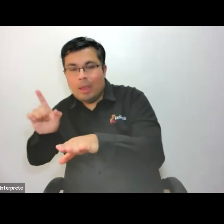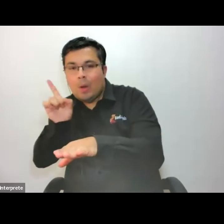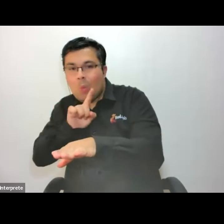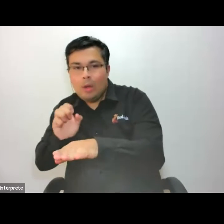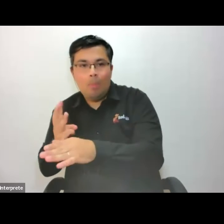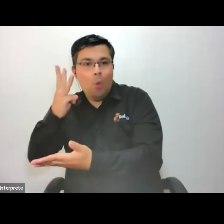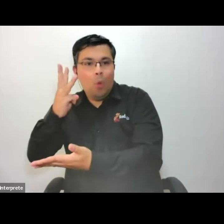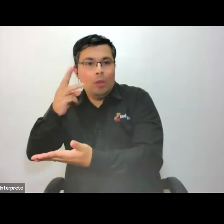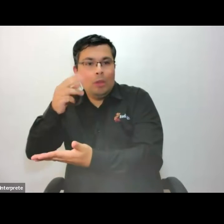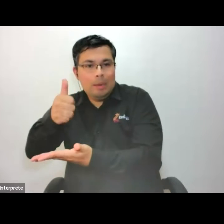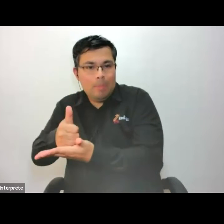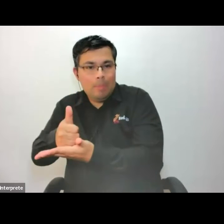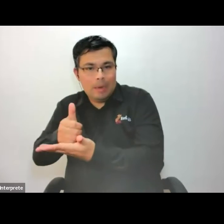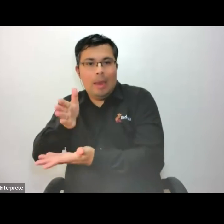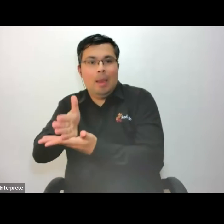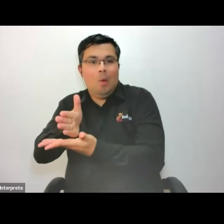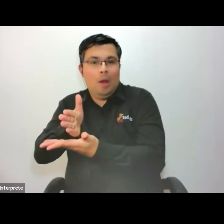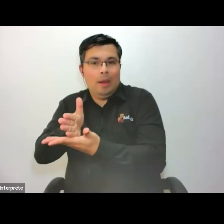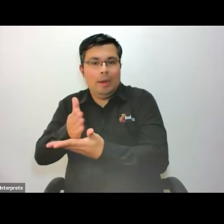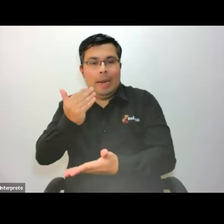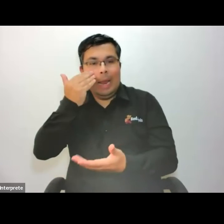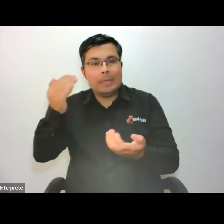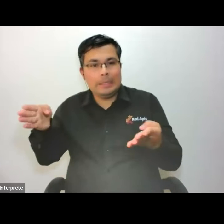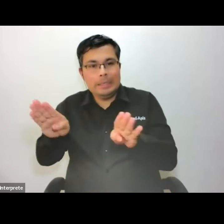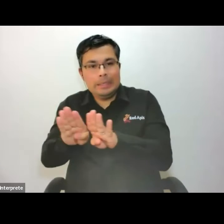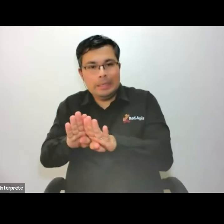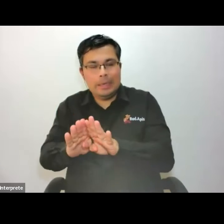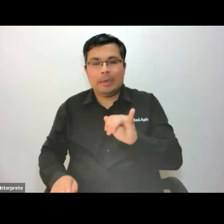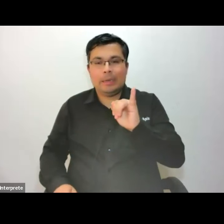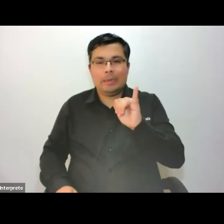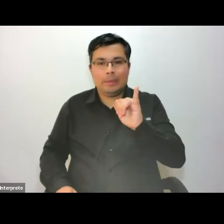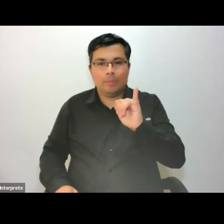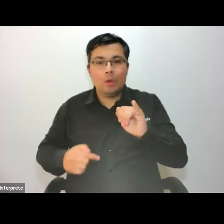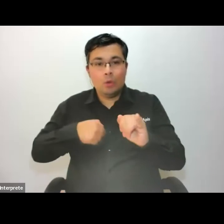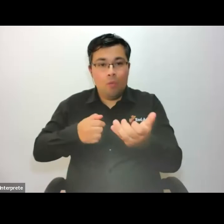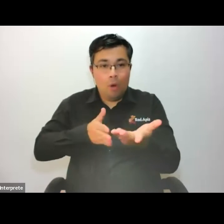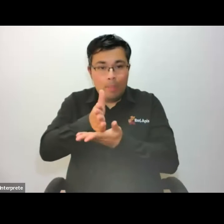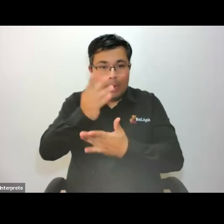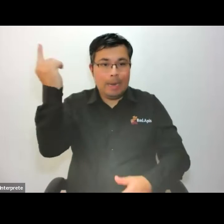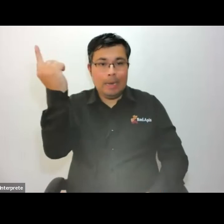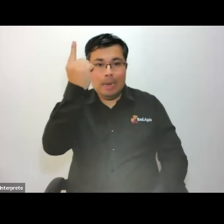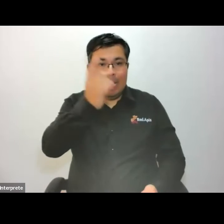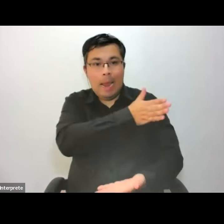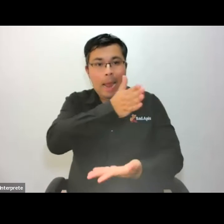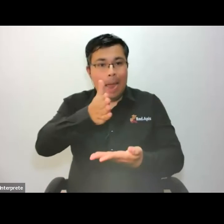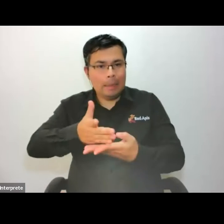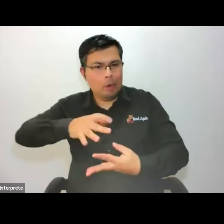es. Y ahí quizá voy a partir de elementos más generales a los más específicos. Sin duda,